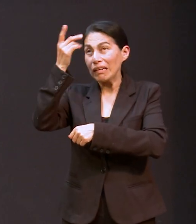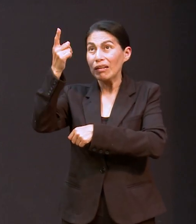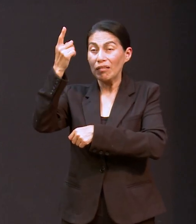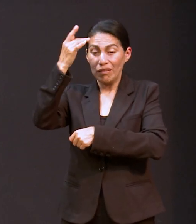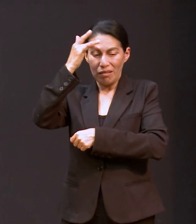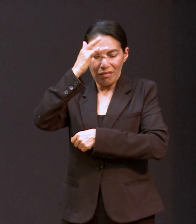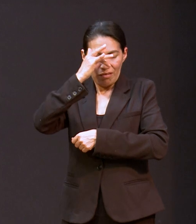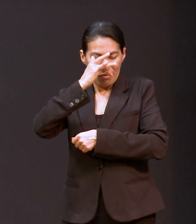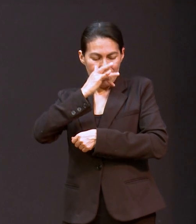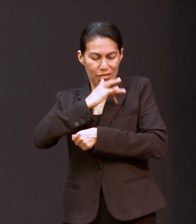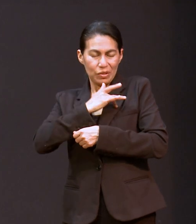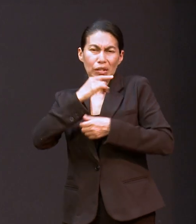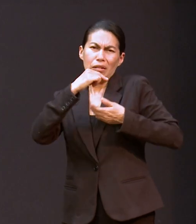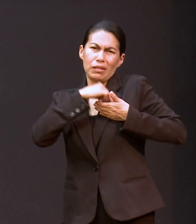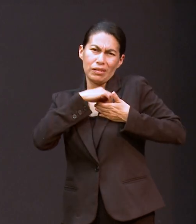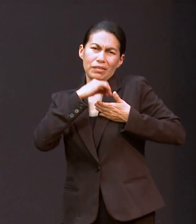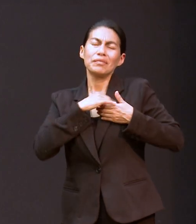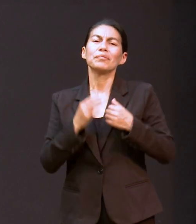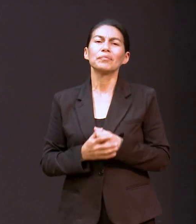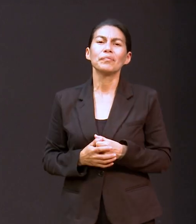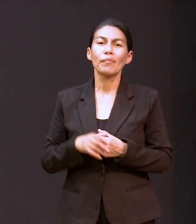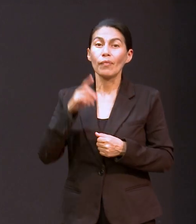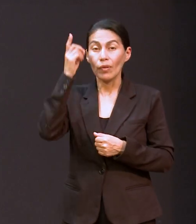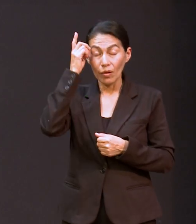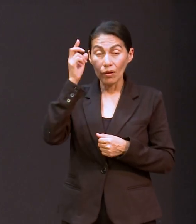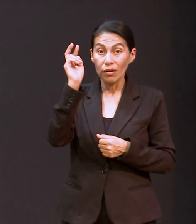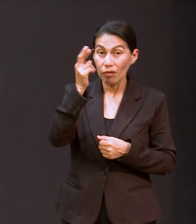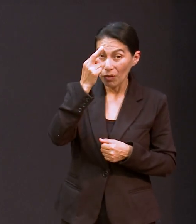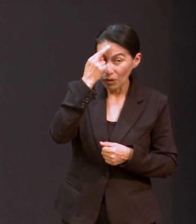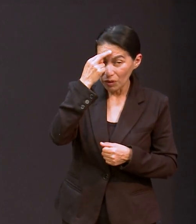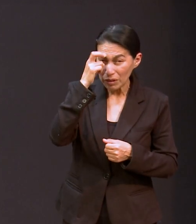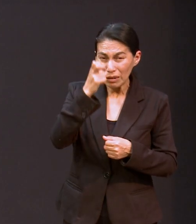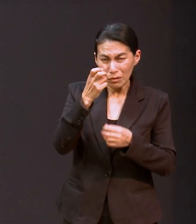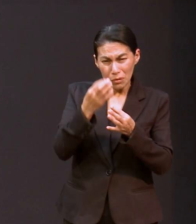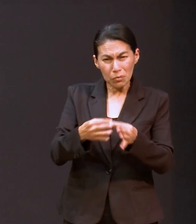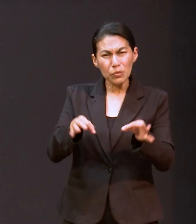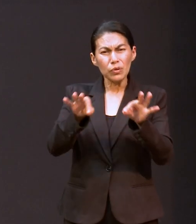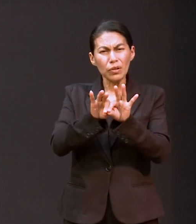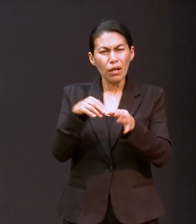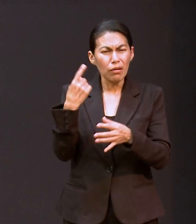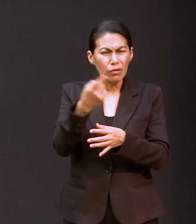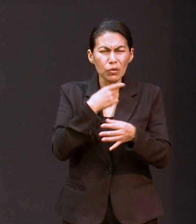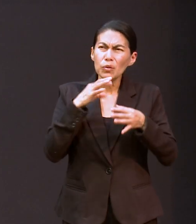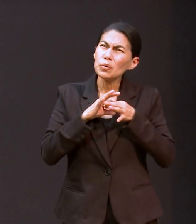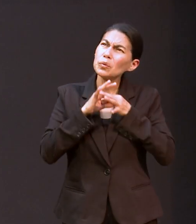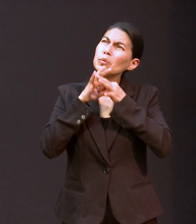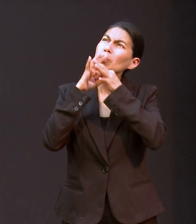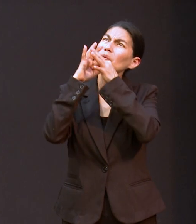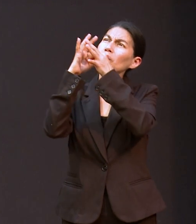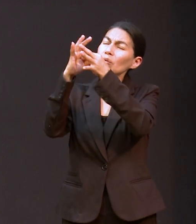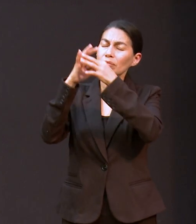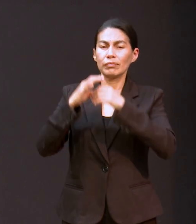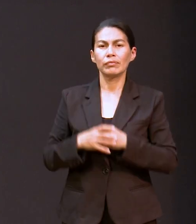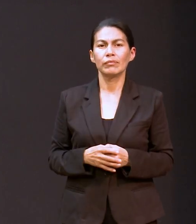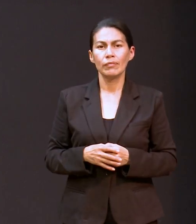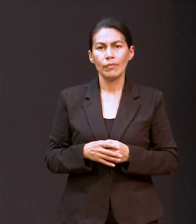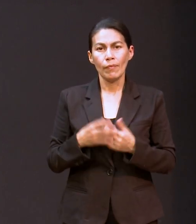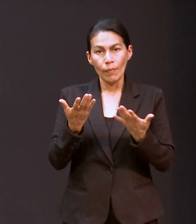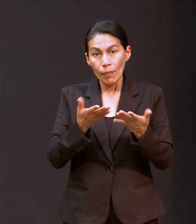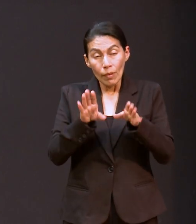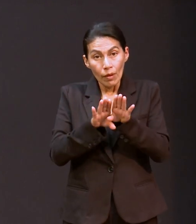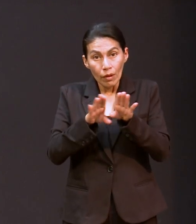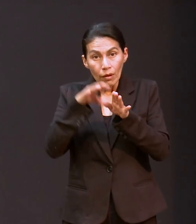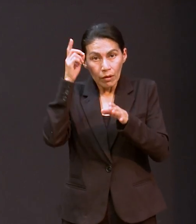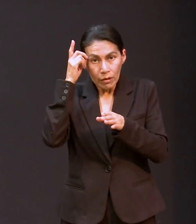tienes en a él en tu corazón porque Dios Dios reconoce la importancia de que nosotros conectarnos la importante